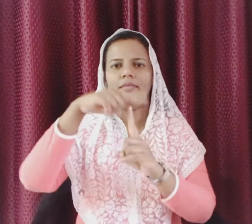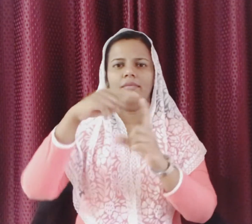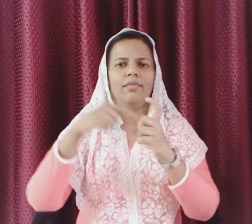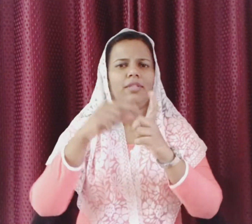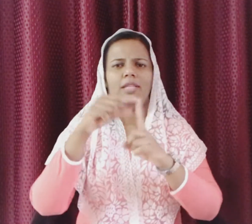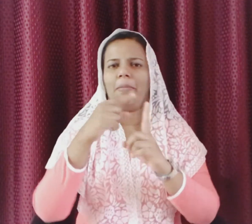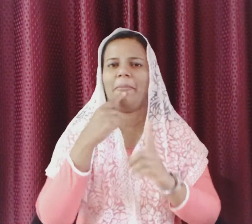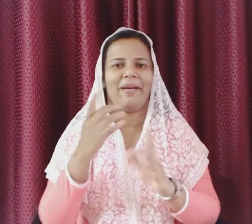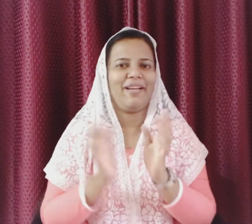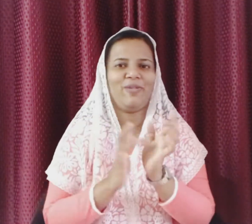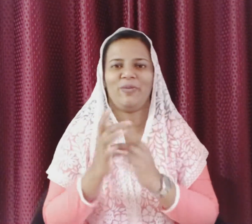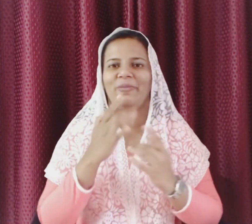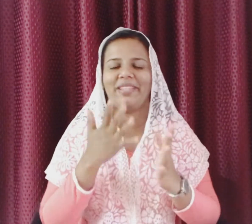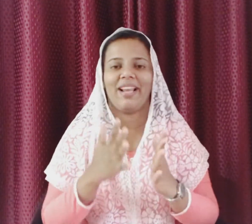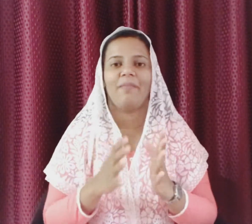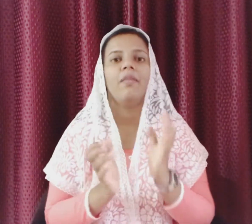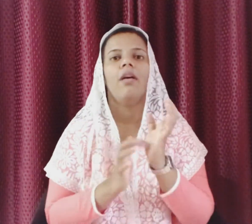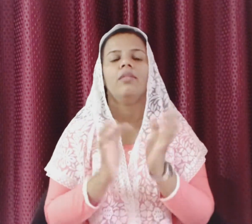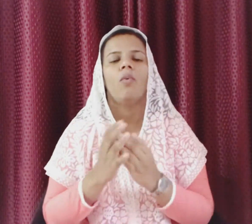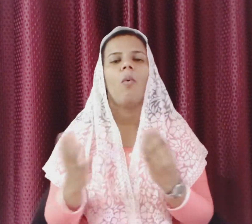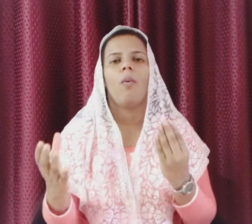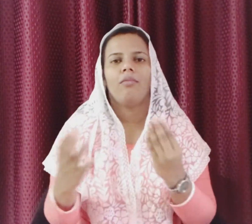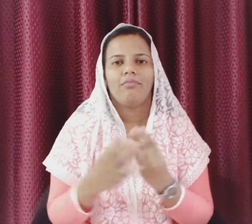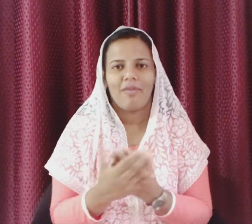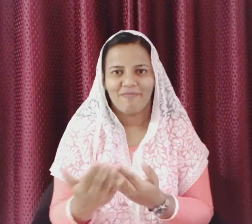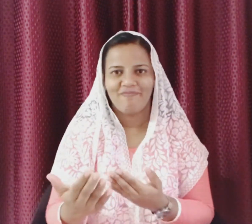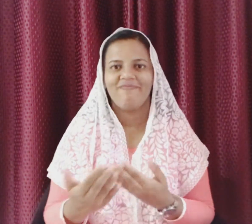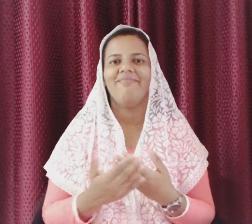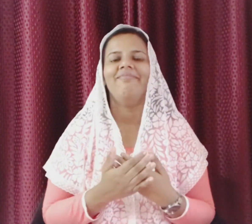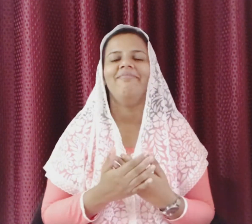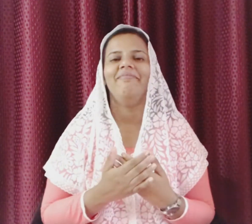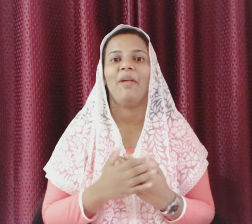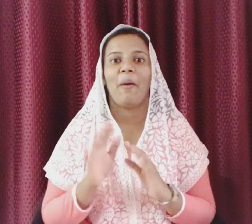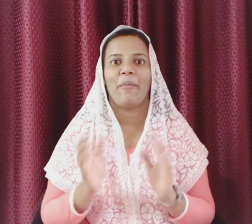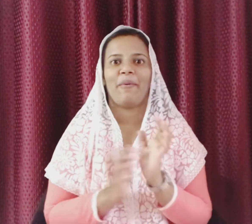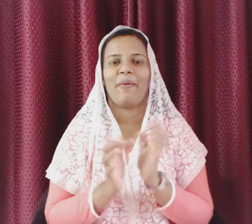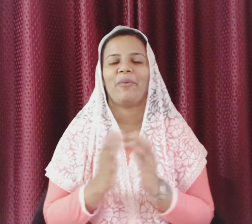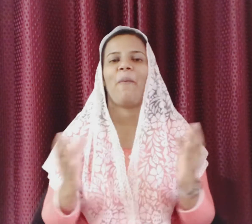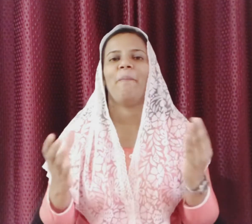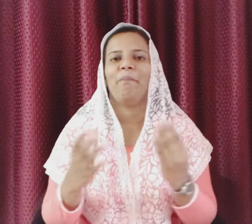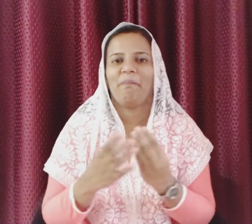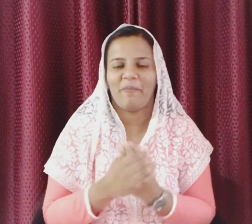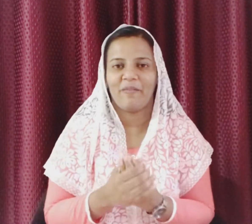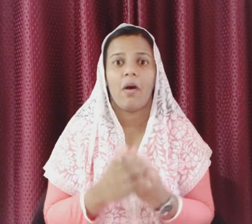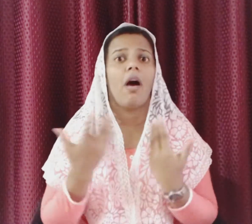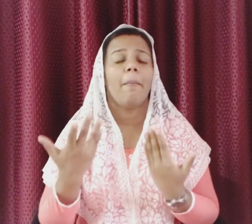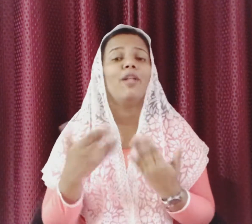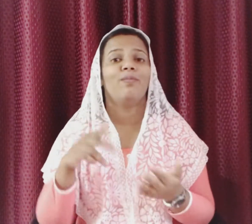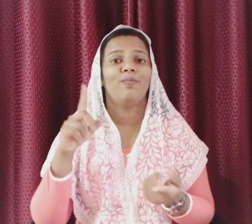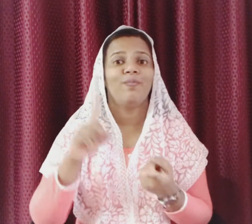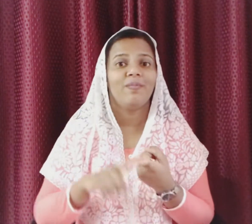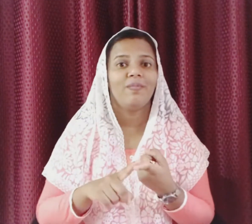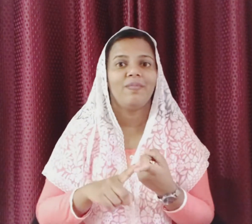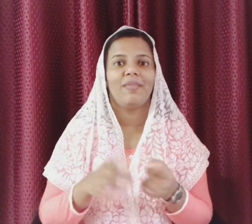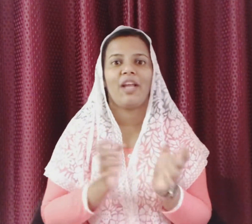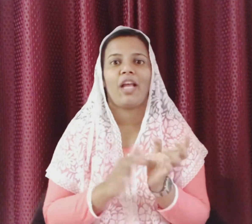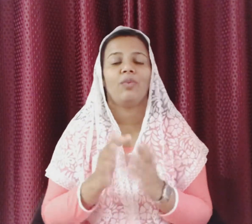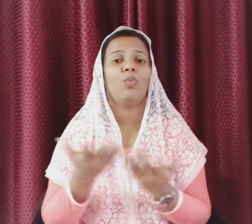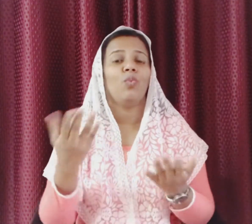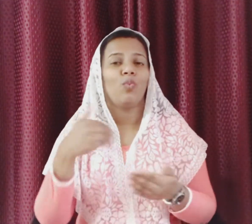സിംപിളി പറയുക, കർത്താവിങ്കിലേക്ക് അടുത്താൽ മതി, കർത്താവ് നിങ്ങളിലേക്ക് അടുക്കും. ആമേൻ. അന്നേരം എന്ത് സംഭവിക്കും? കർത്താവിലുള്ളതെല്ലാം